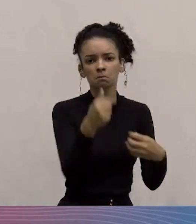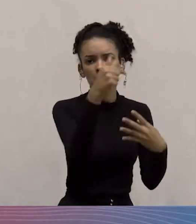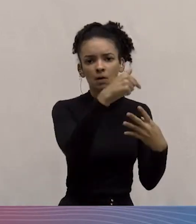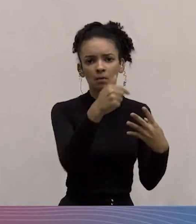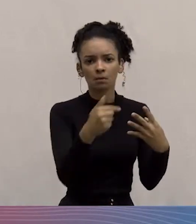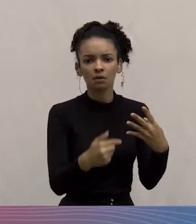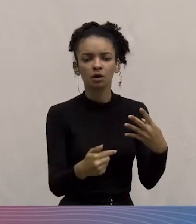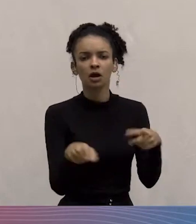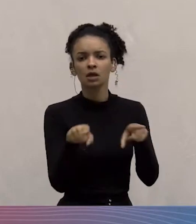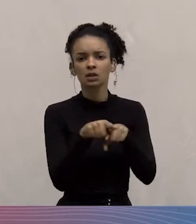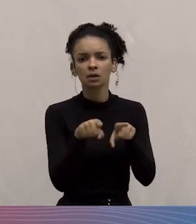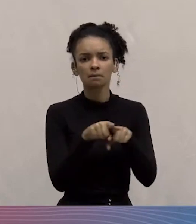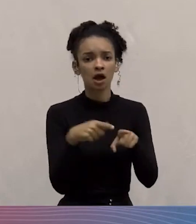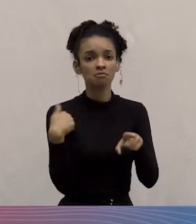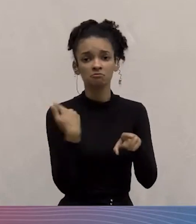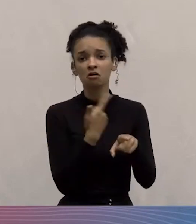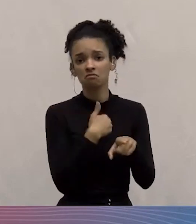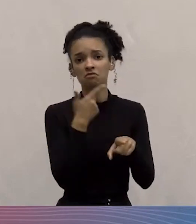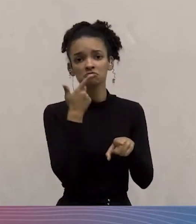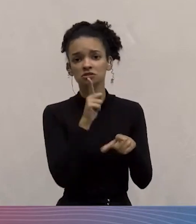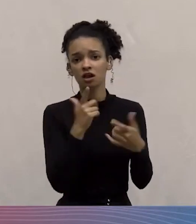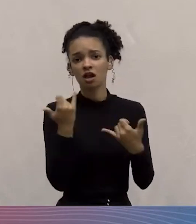e também cuidar da nossa diversão.